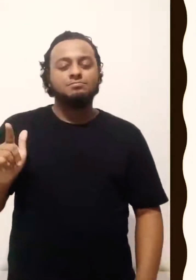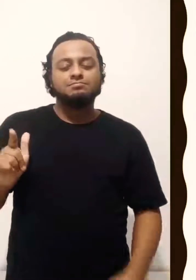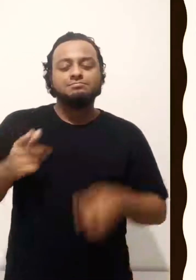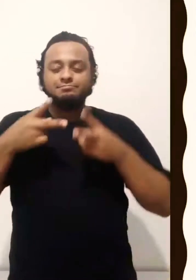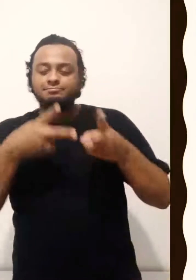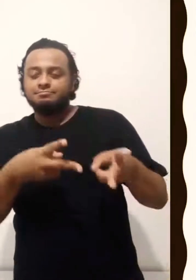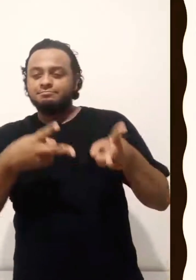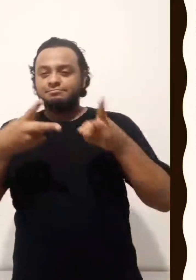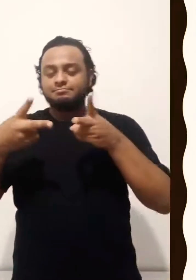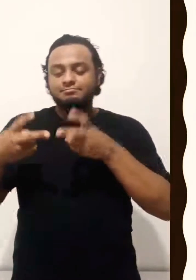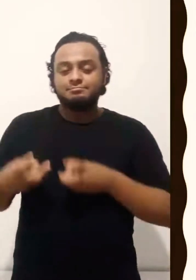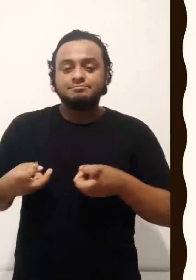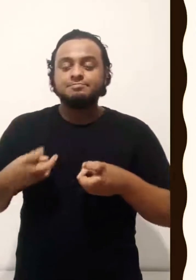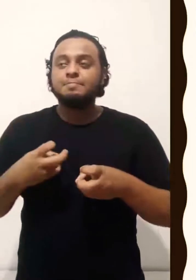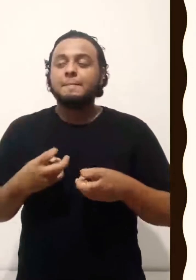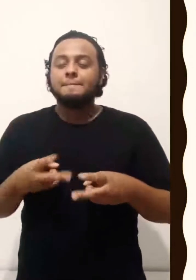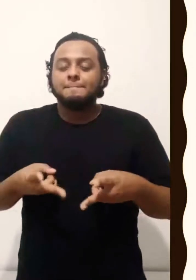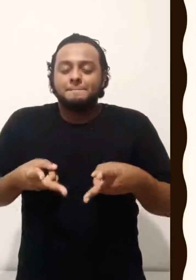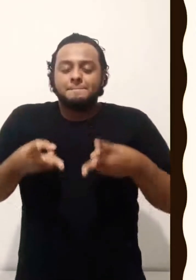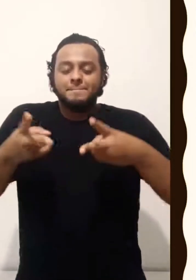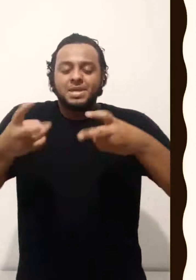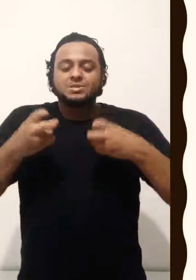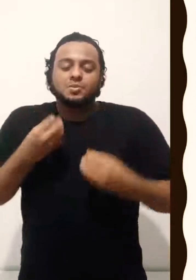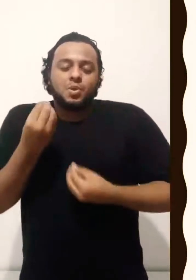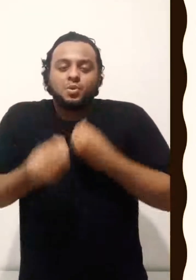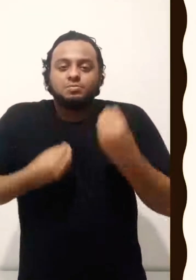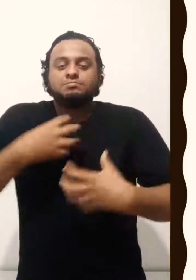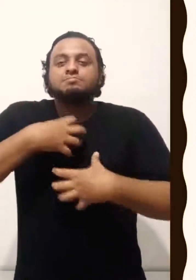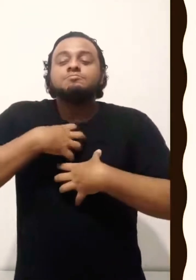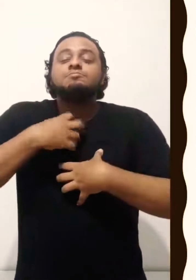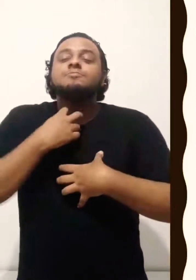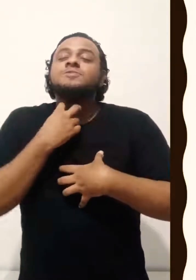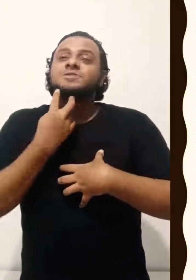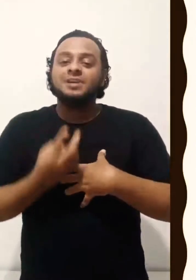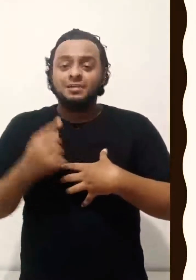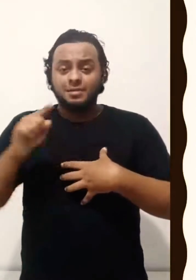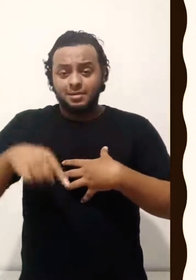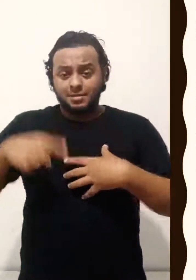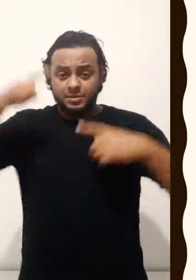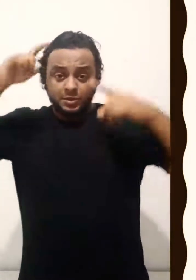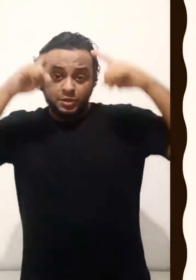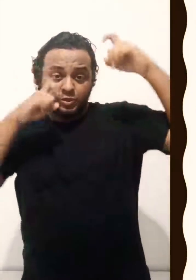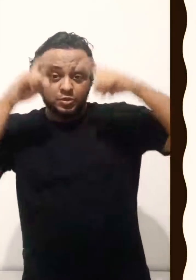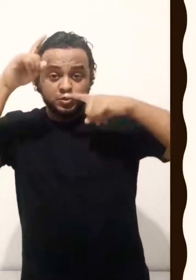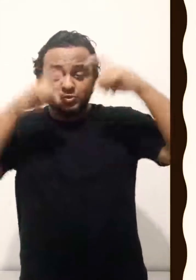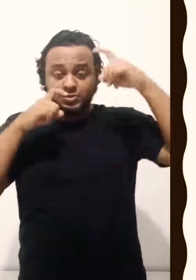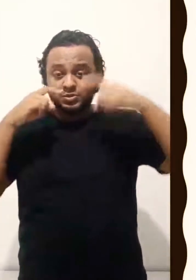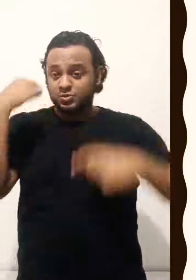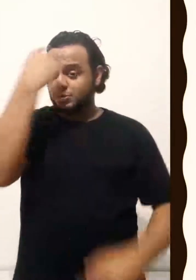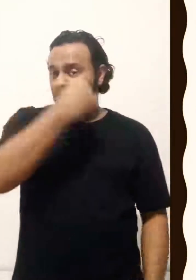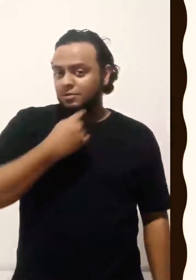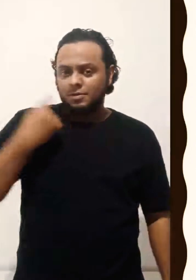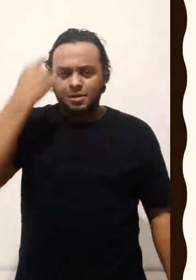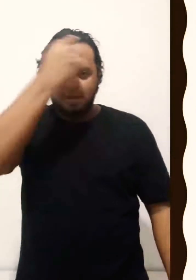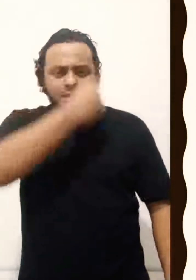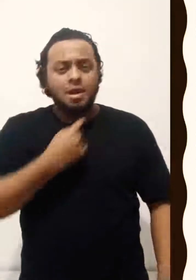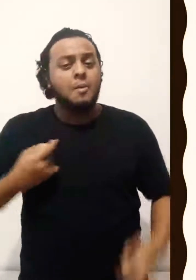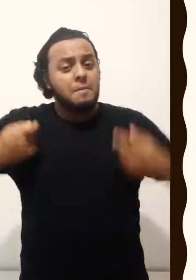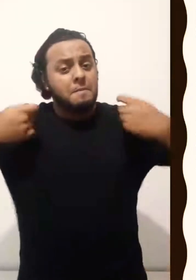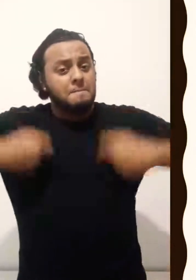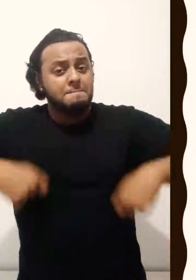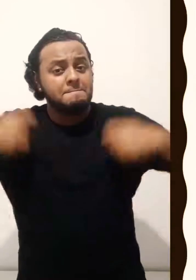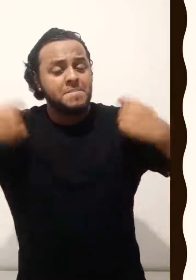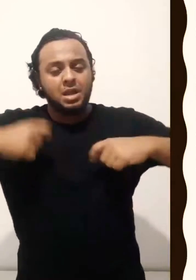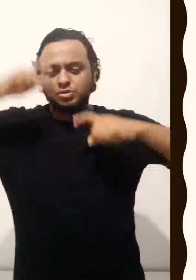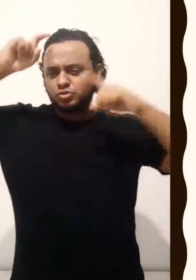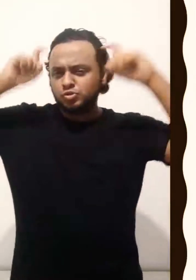artifício para perceber essa entonação da voz, que são as expressões faciais. Então,